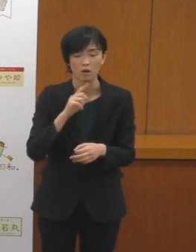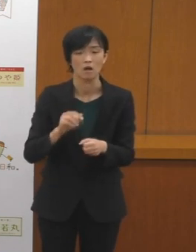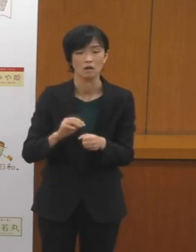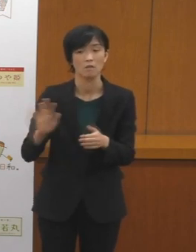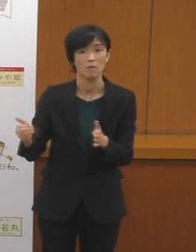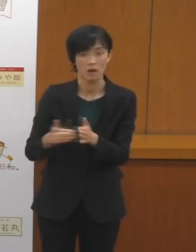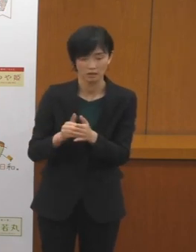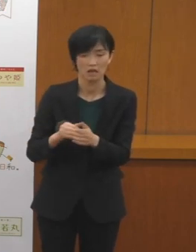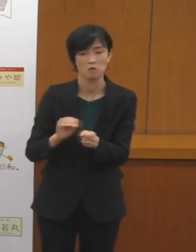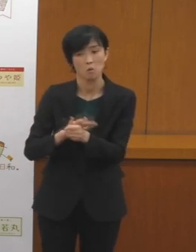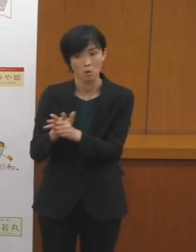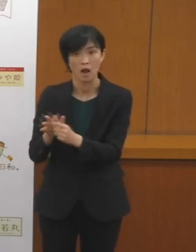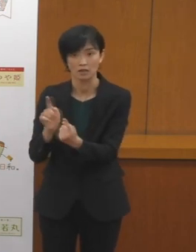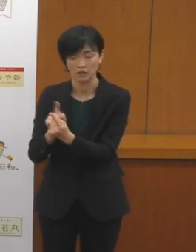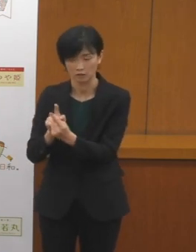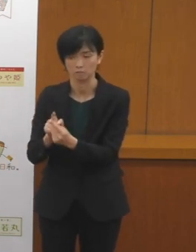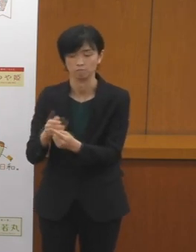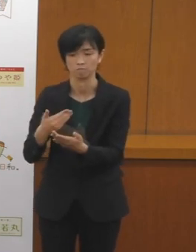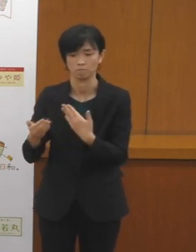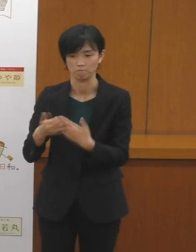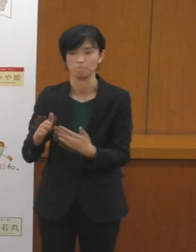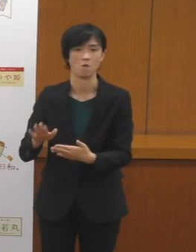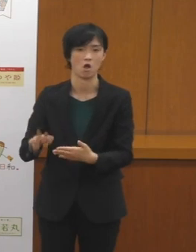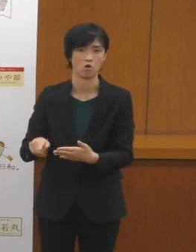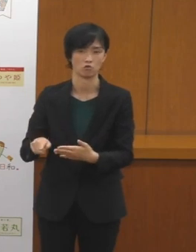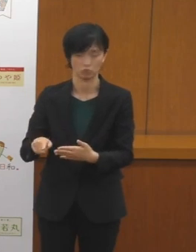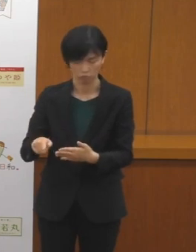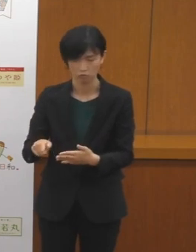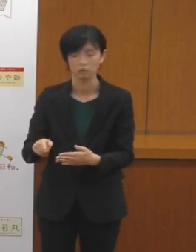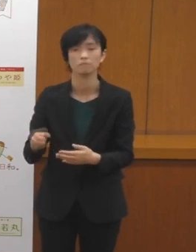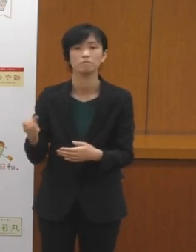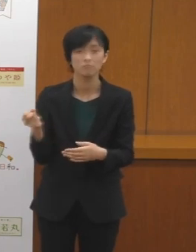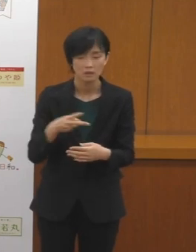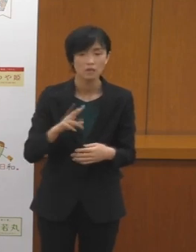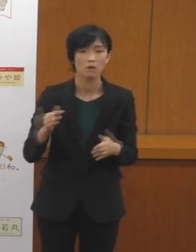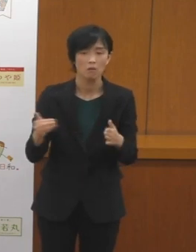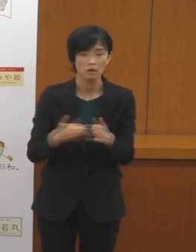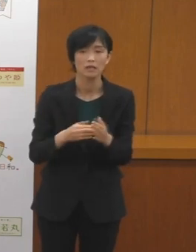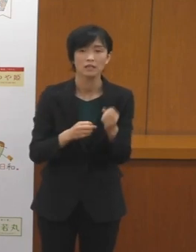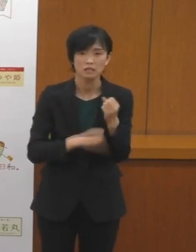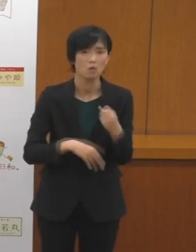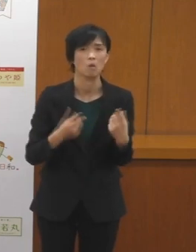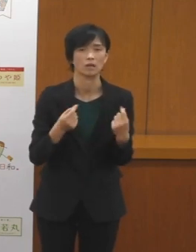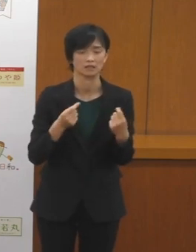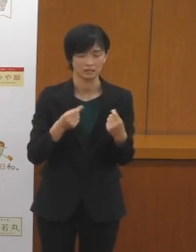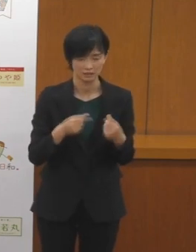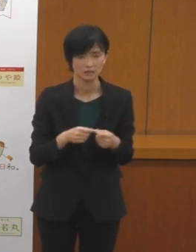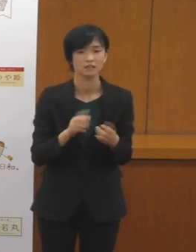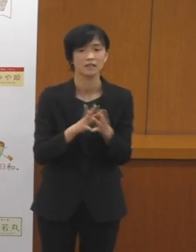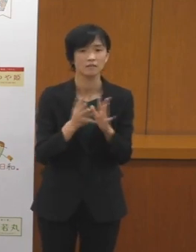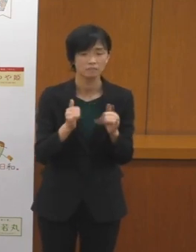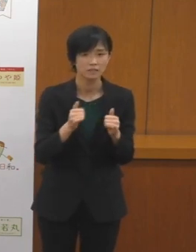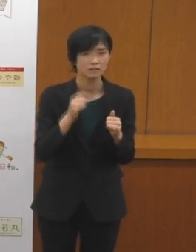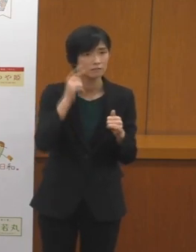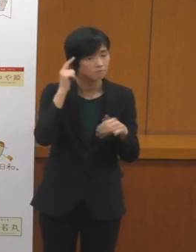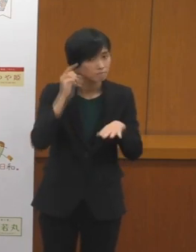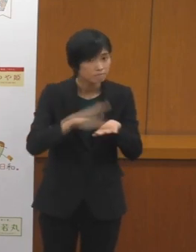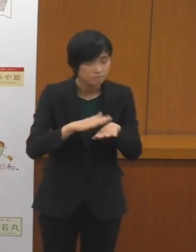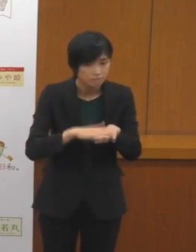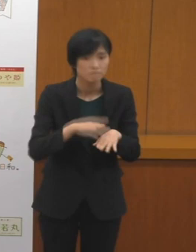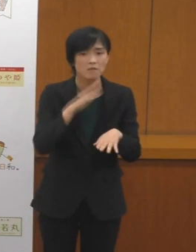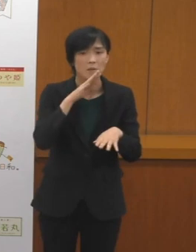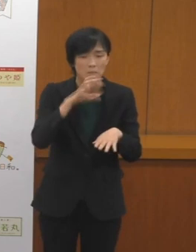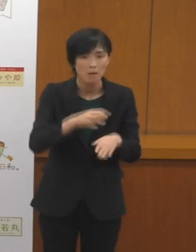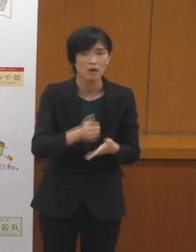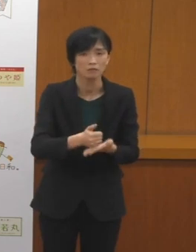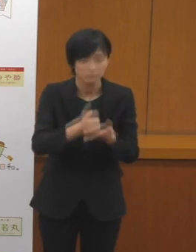対策の経験も生かしながらこれまでも基本としてきた県民視点現場主義対話重視この